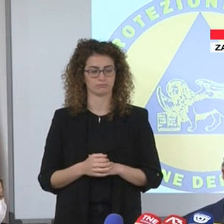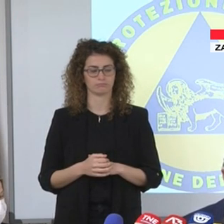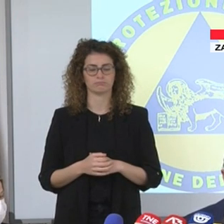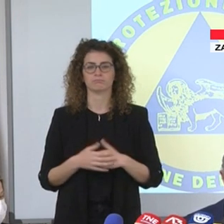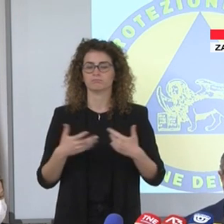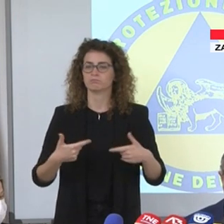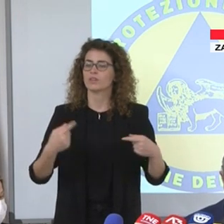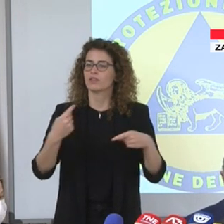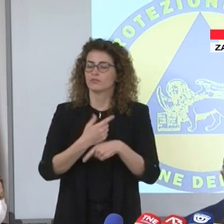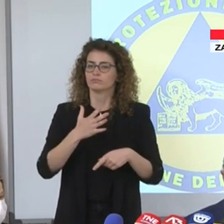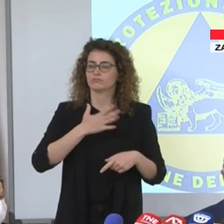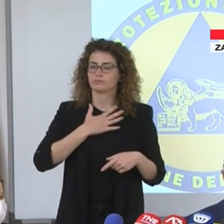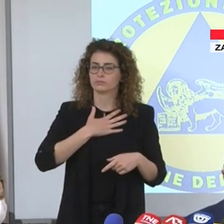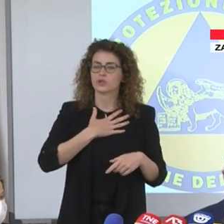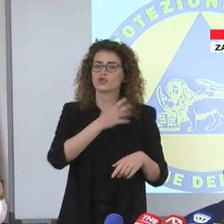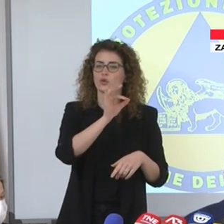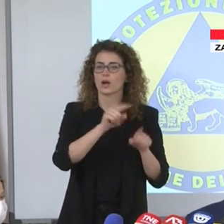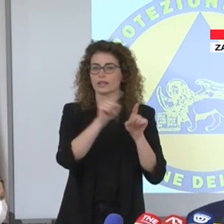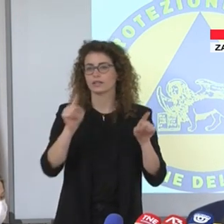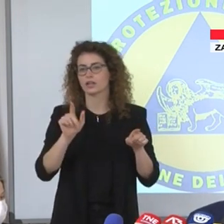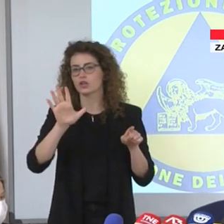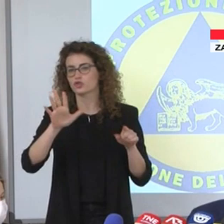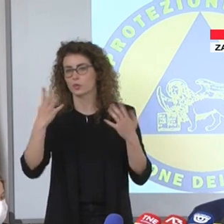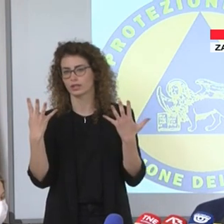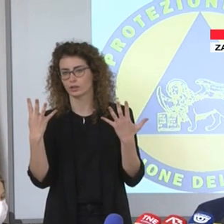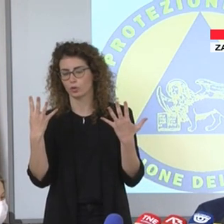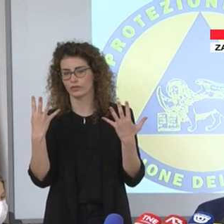Veniamo ai 50-59.